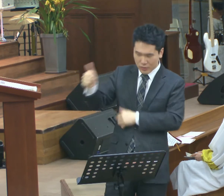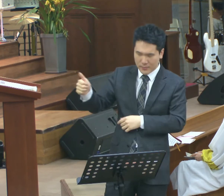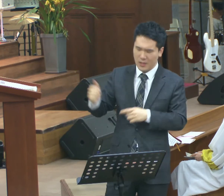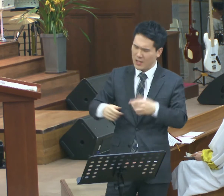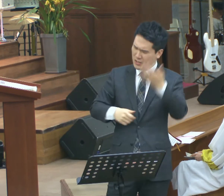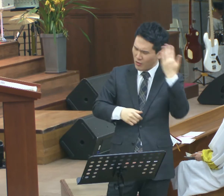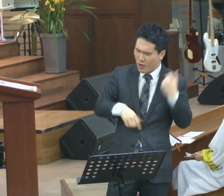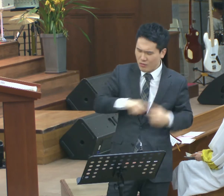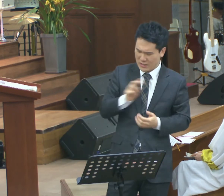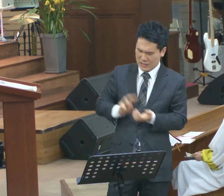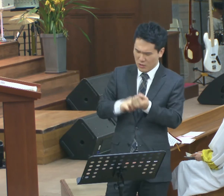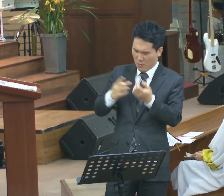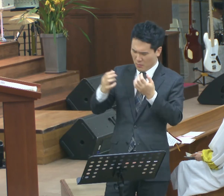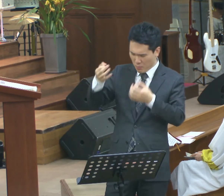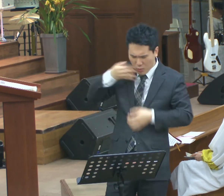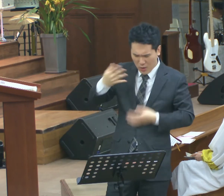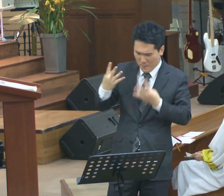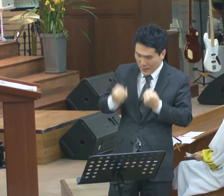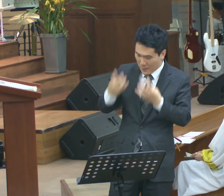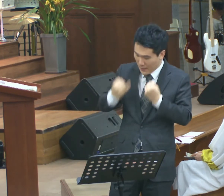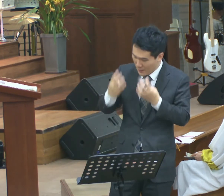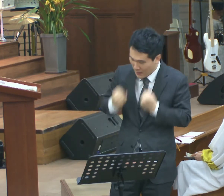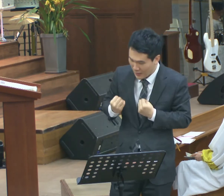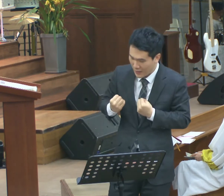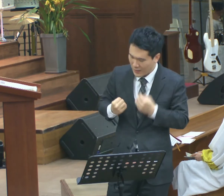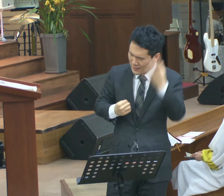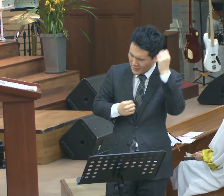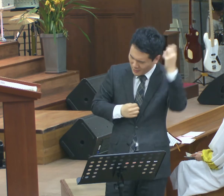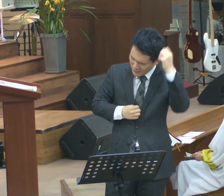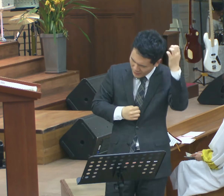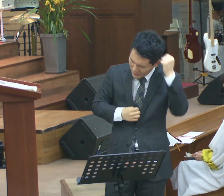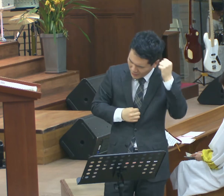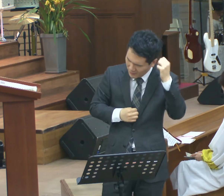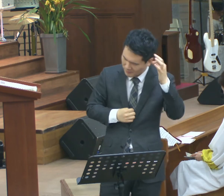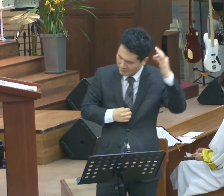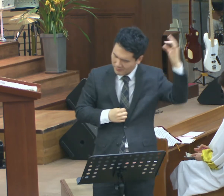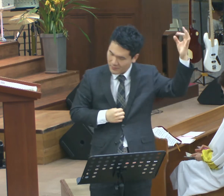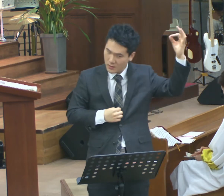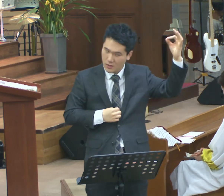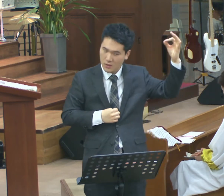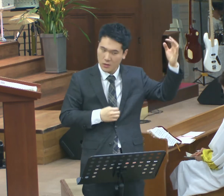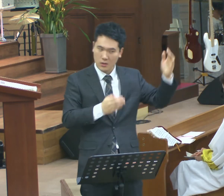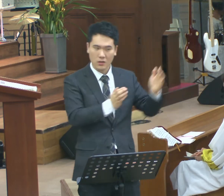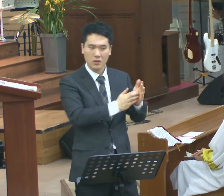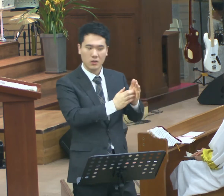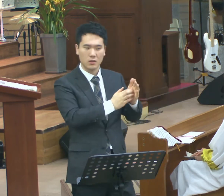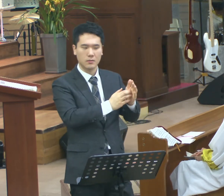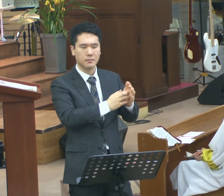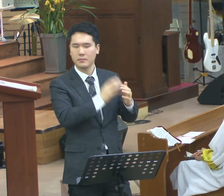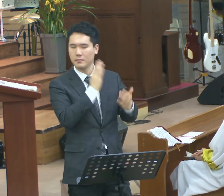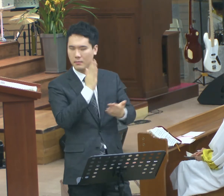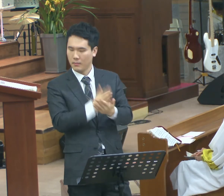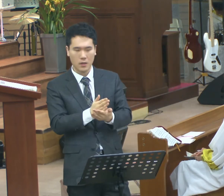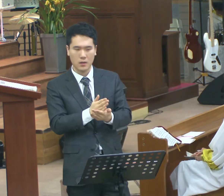거죠. 현재의 안락함이라는 거짓된 망상을 벗겨내고 사람들에게 본래의 비전을 기억하게 할 때